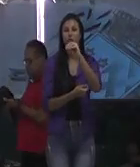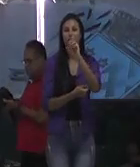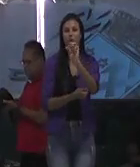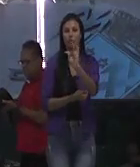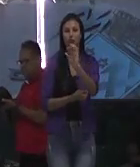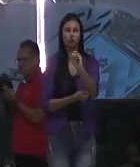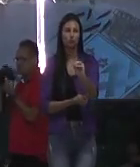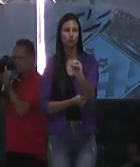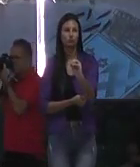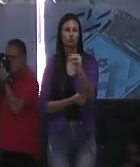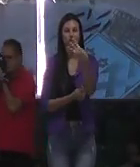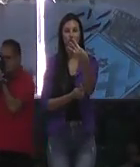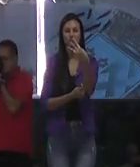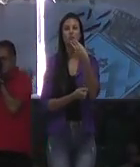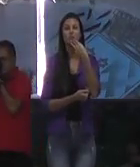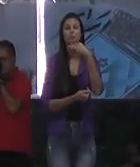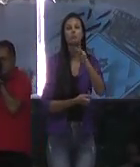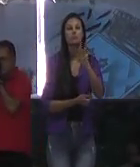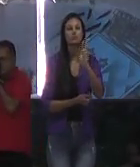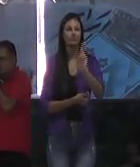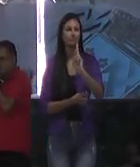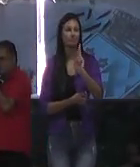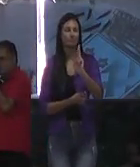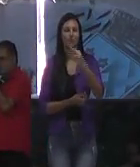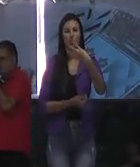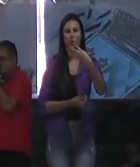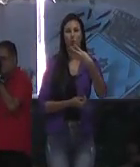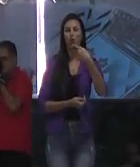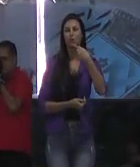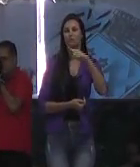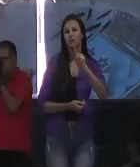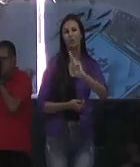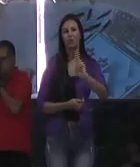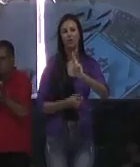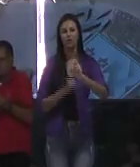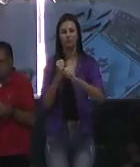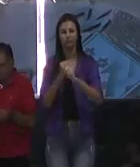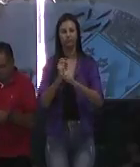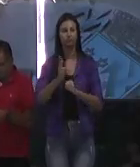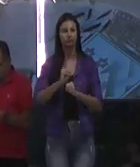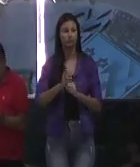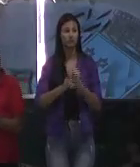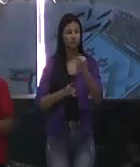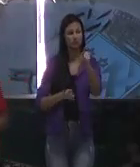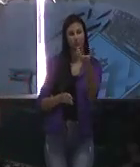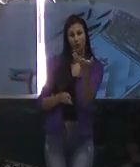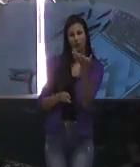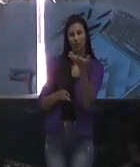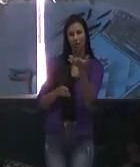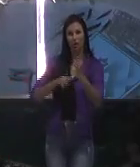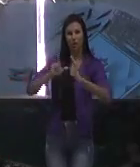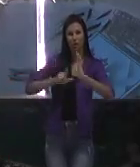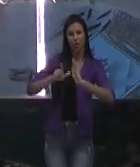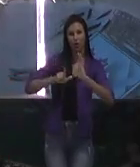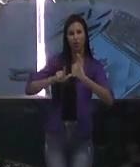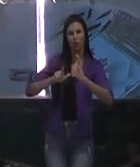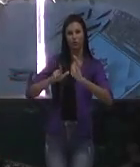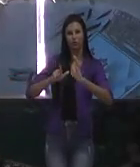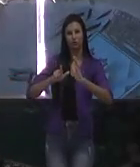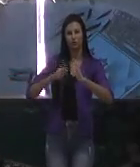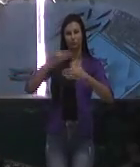R$3.000, R$4.000 de alvará anualmente. A mesma pessoa, se quiser abrir um armarinho, que seja apenas uma porta lá no